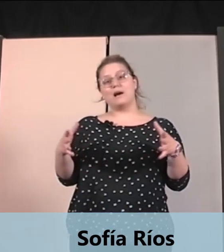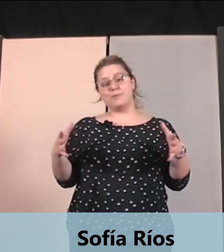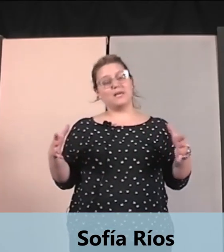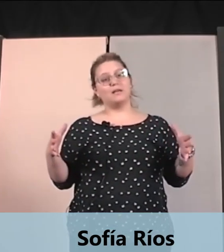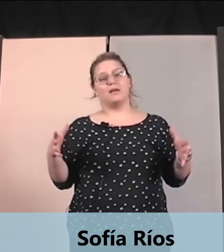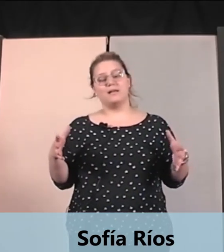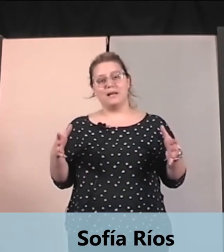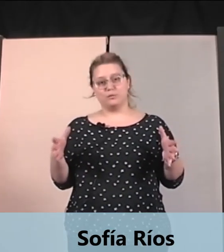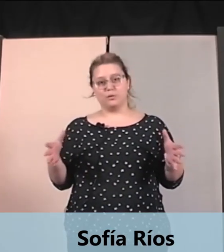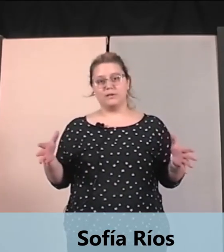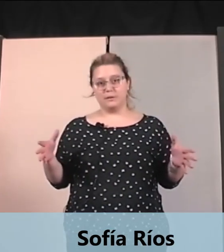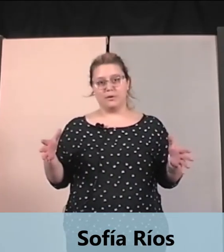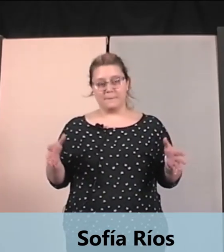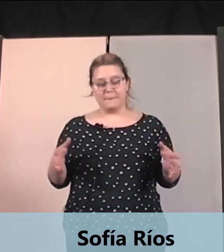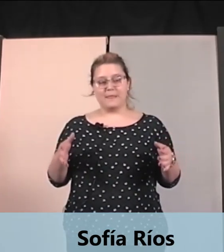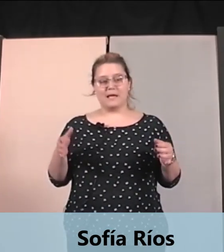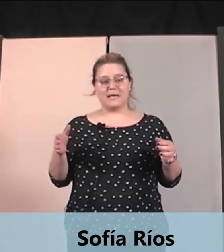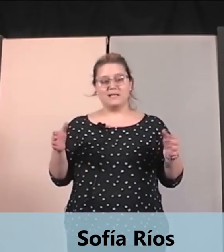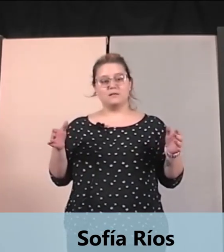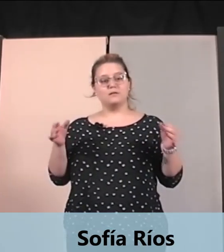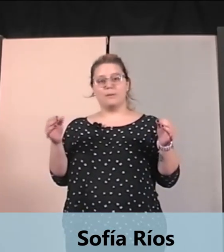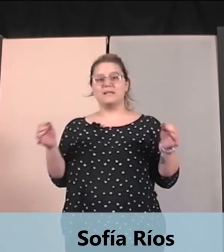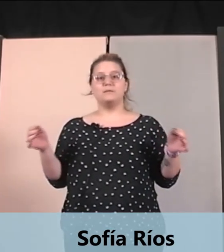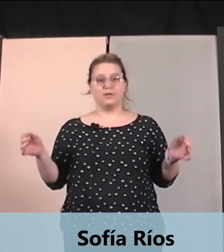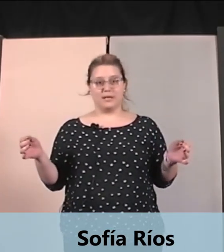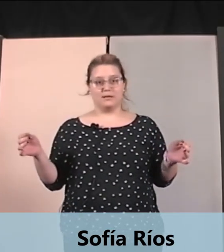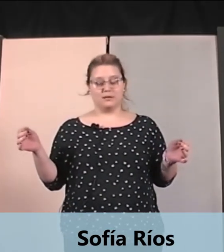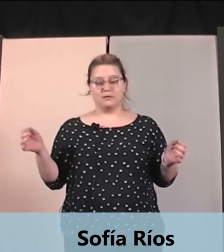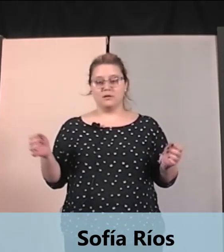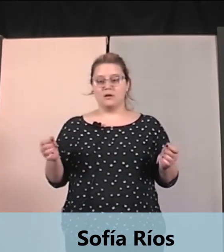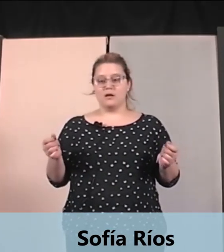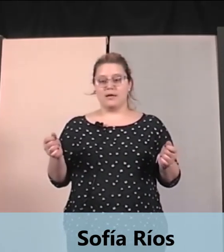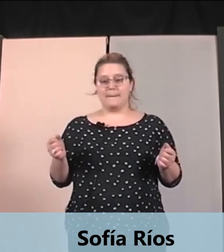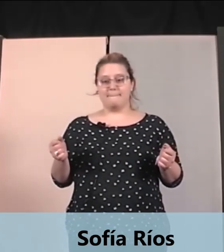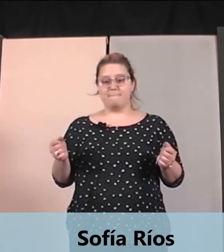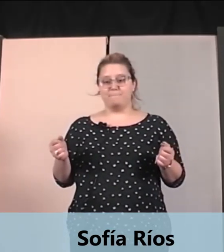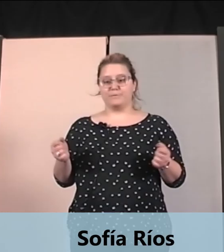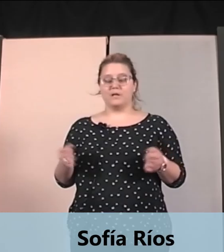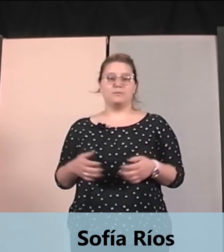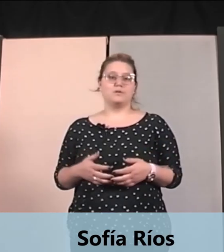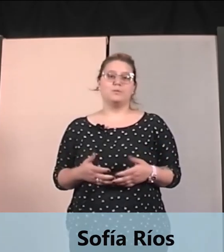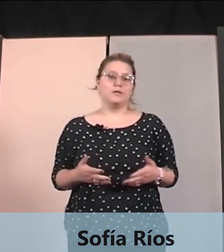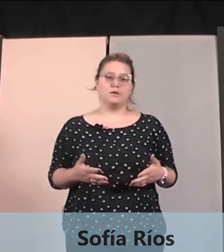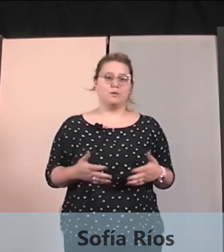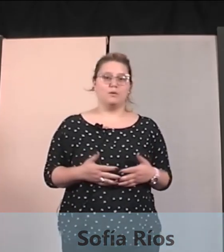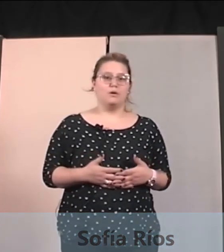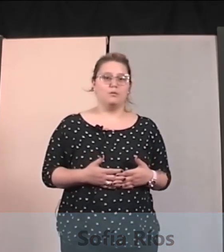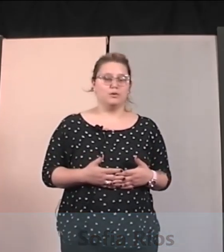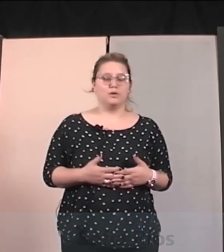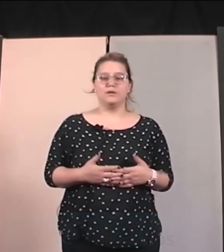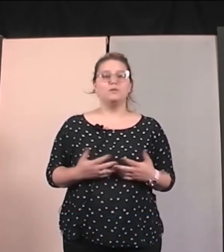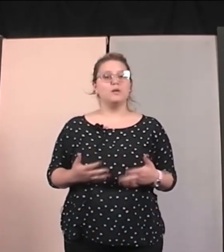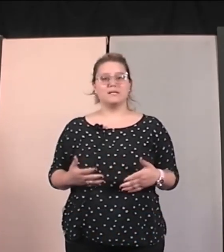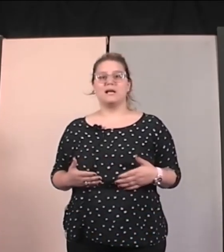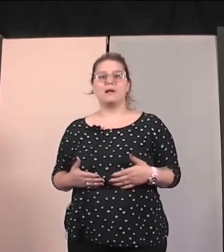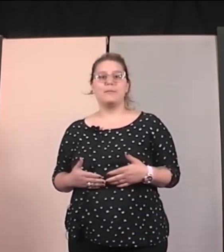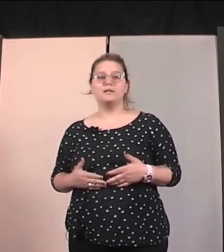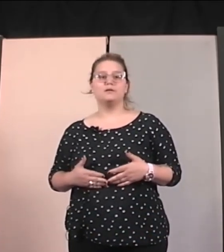hincapié en el autocultivo Que es lo más importante Por supuesto hubo un montón de dudas al respecto